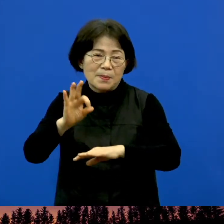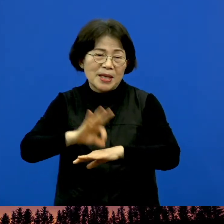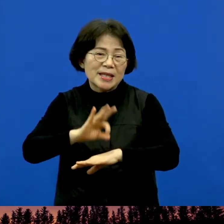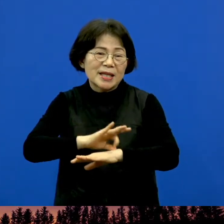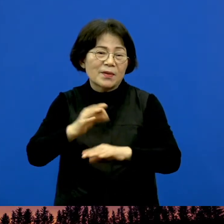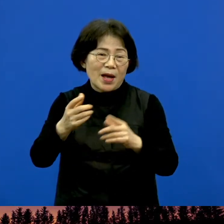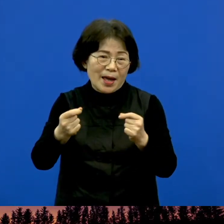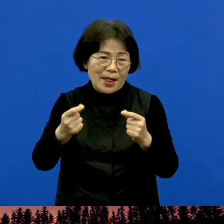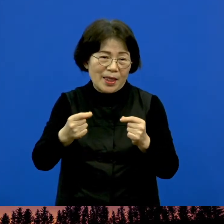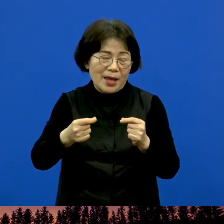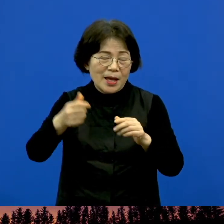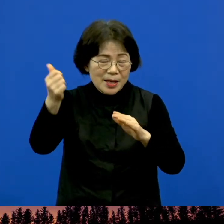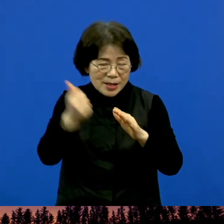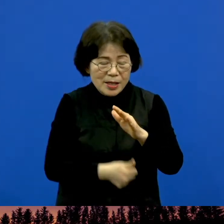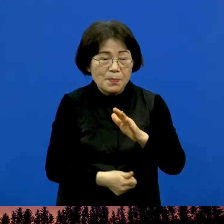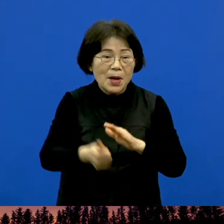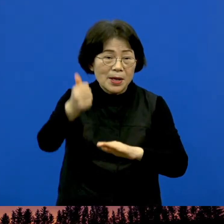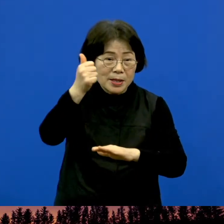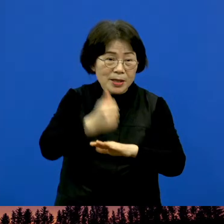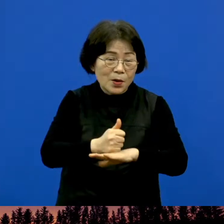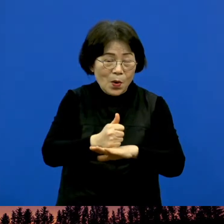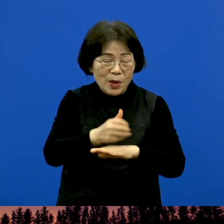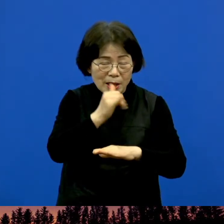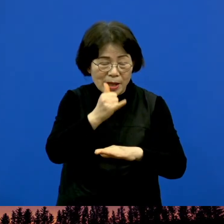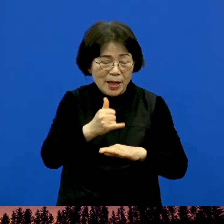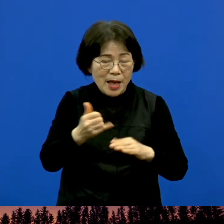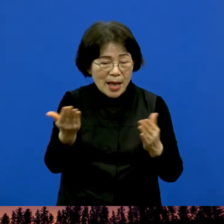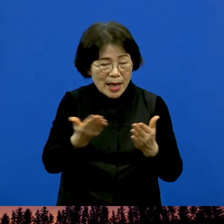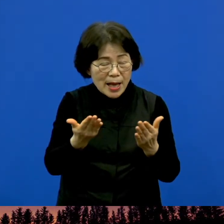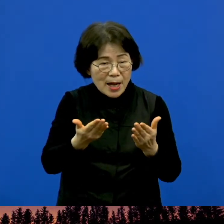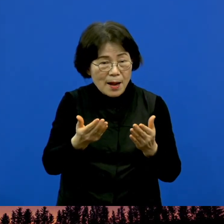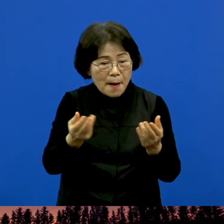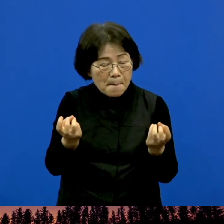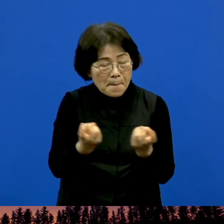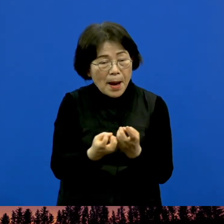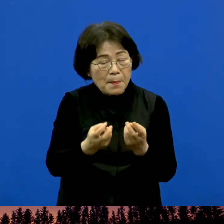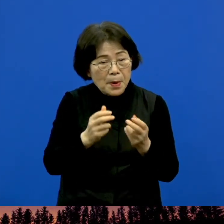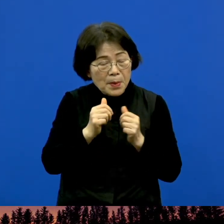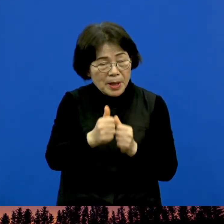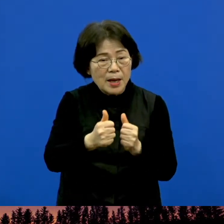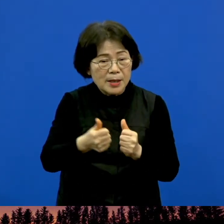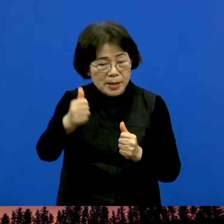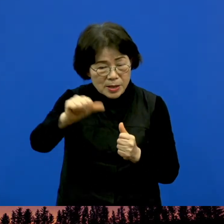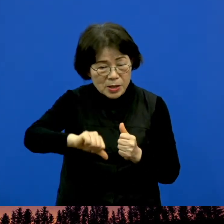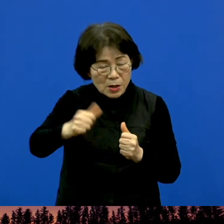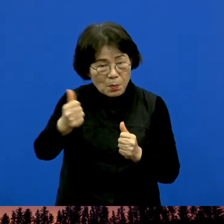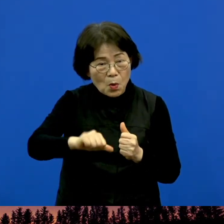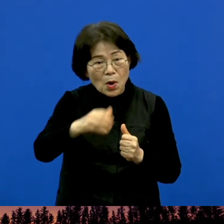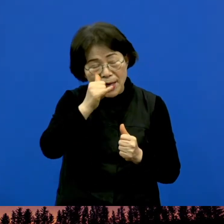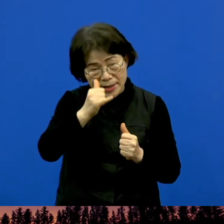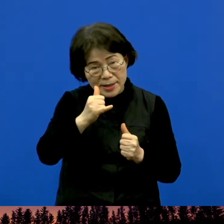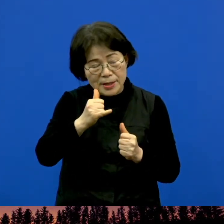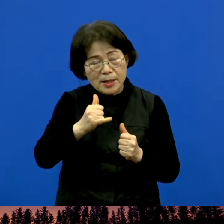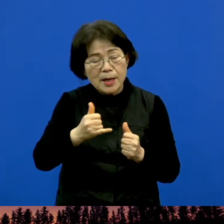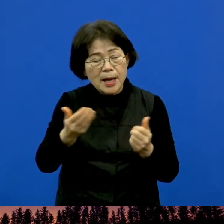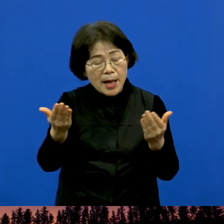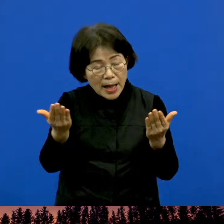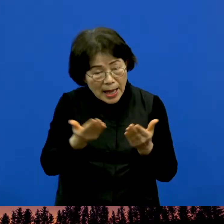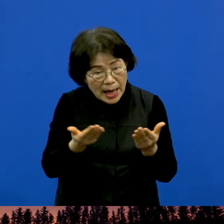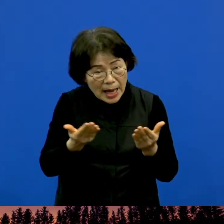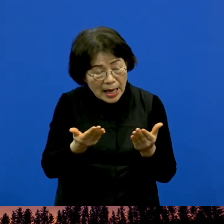여러분 실패와 성공이 있습니다. 일을 어떻게 하느냐가 인생의 성공 여부가 달려있죠. 중요한 것은 이런 일인데 어떤 일이냐, 어떻게